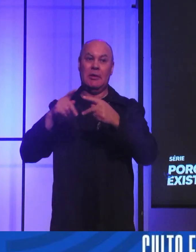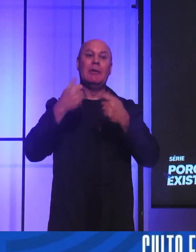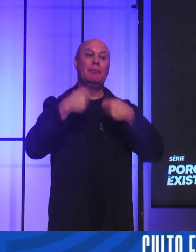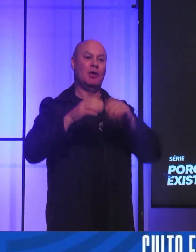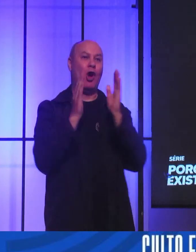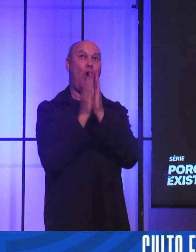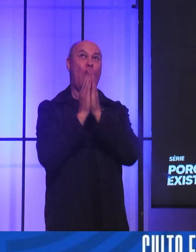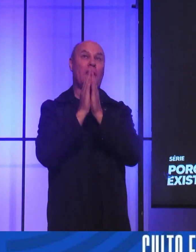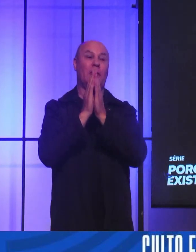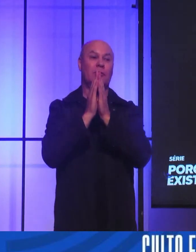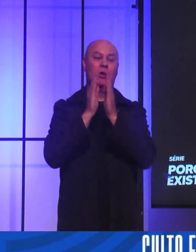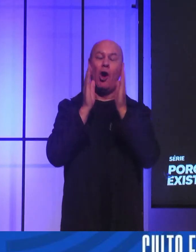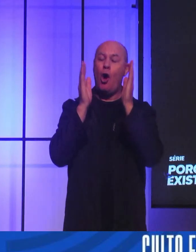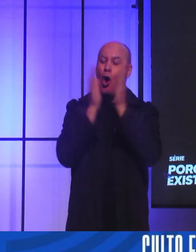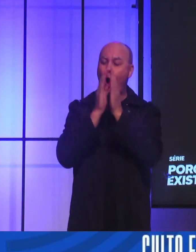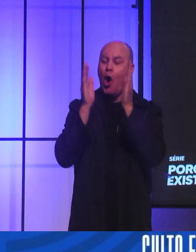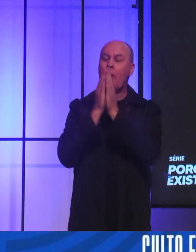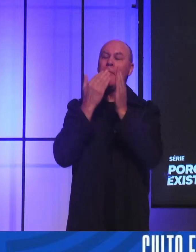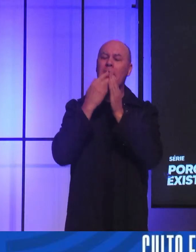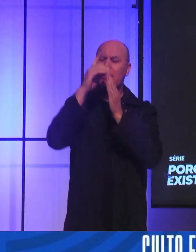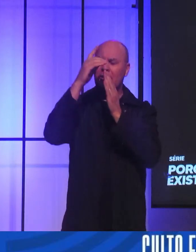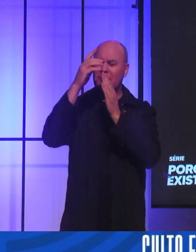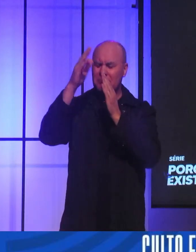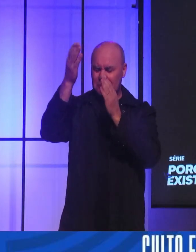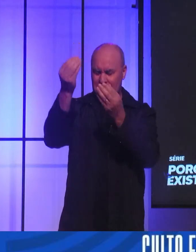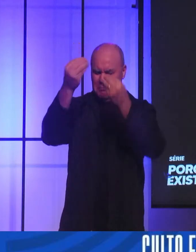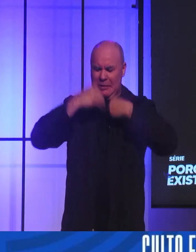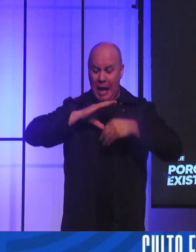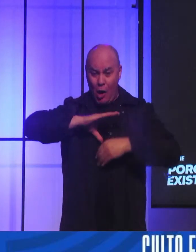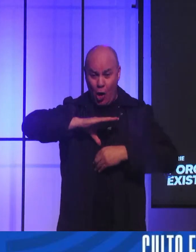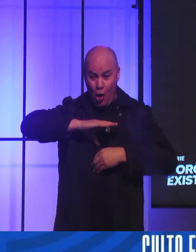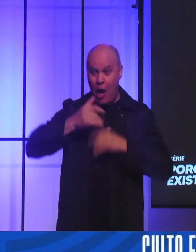Será que nos importamos de fato e de verdade?